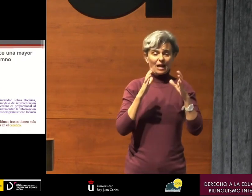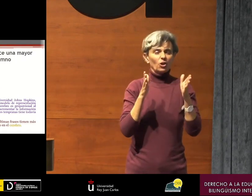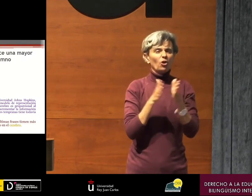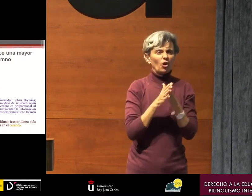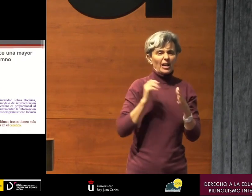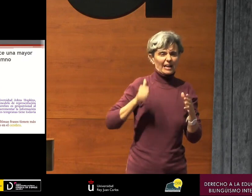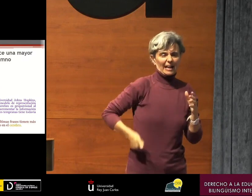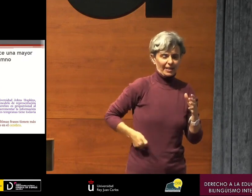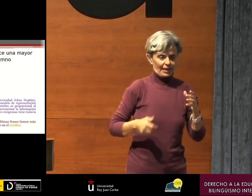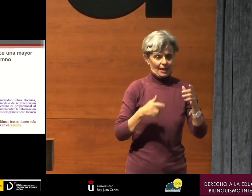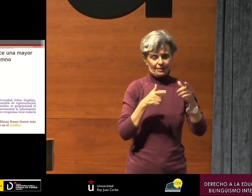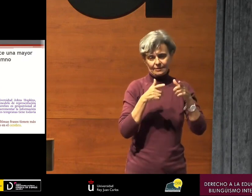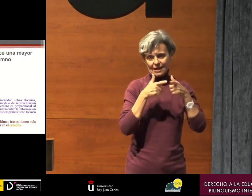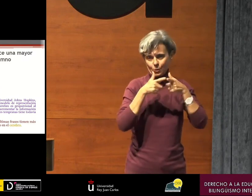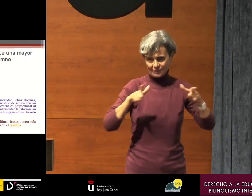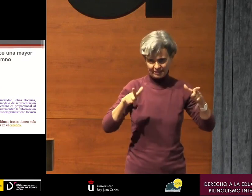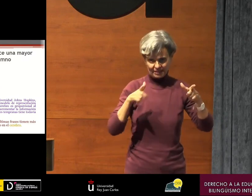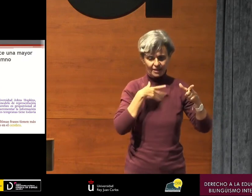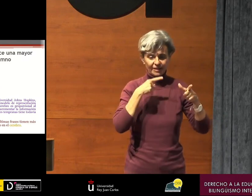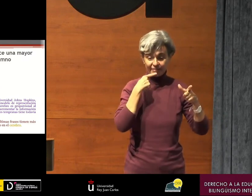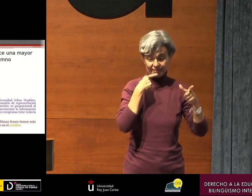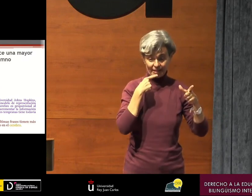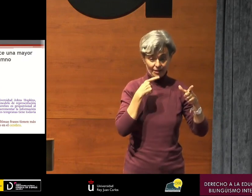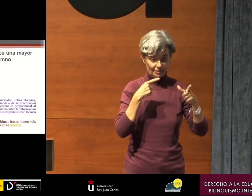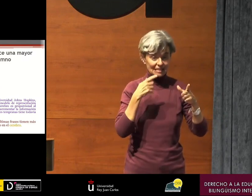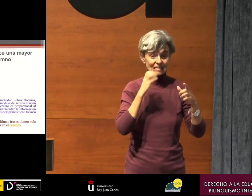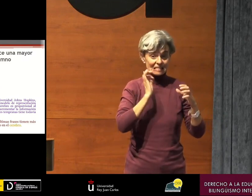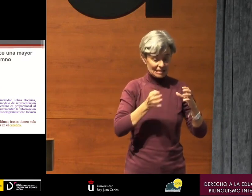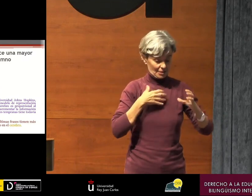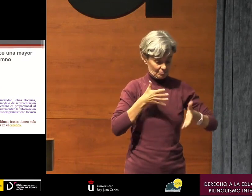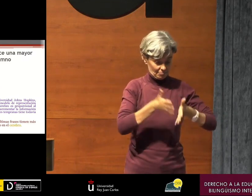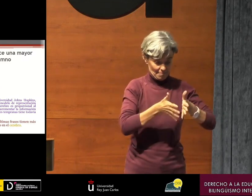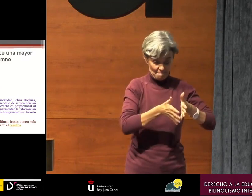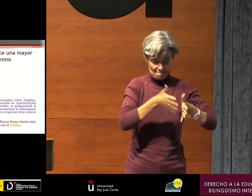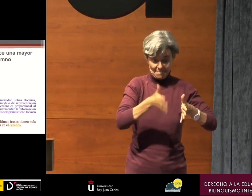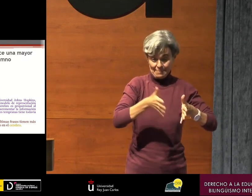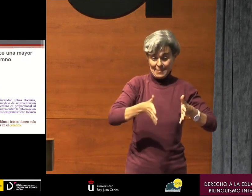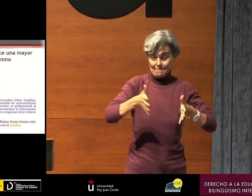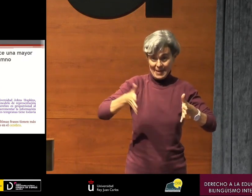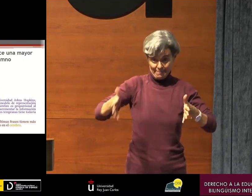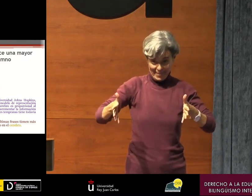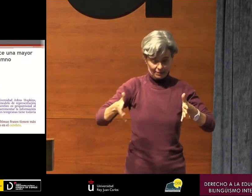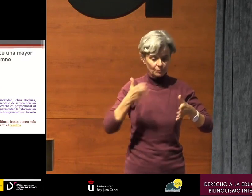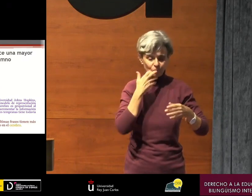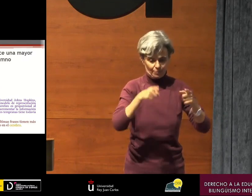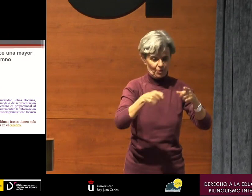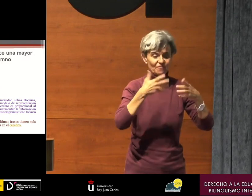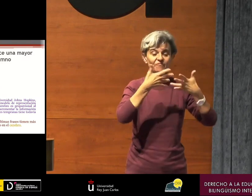En segundo lugar, conversar con riqueza lingüística, como digo,